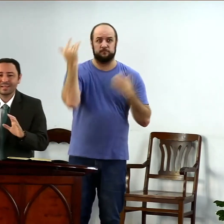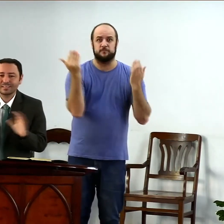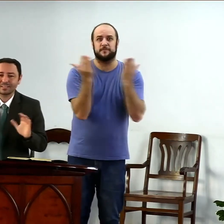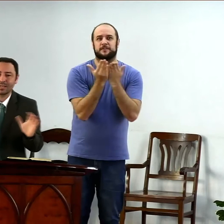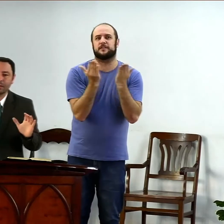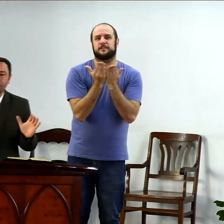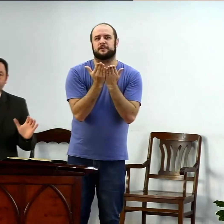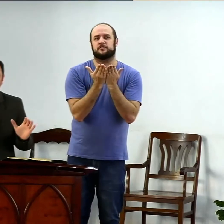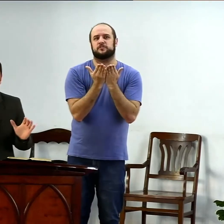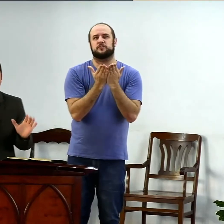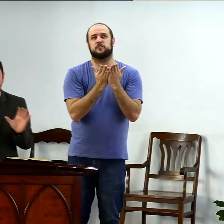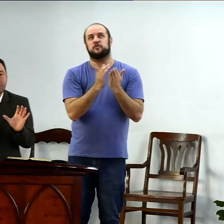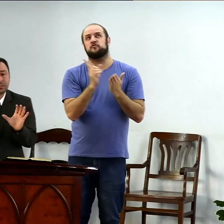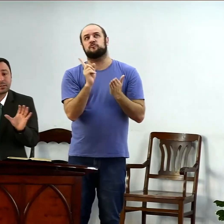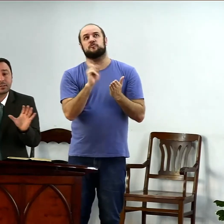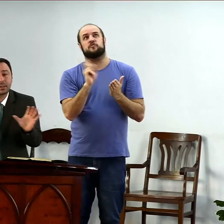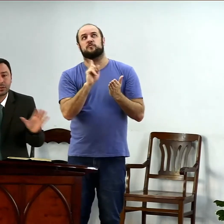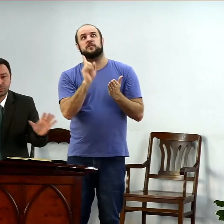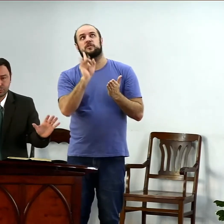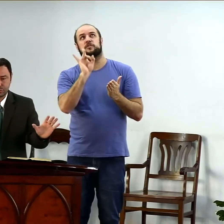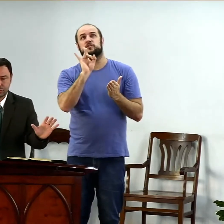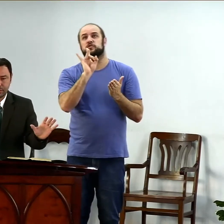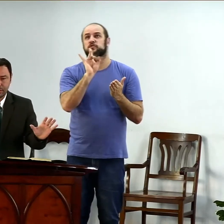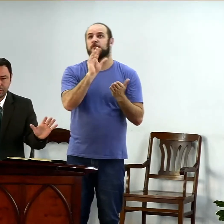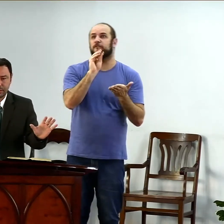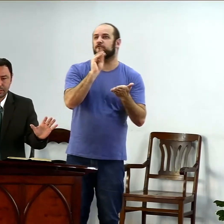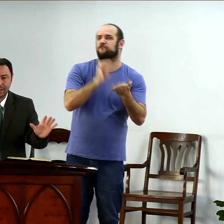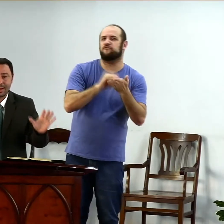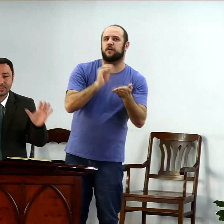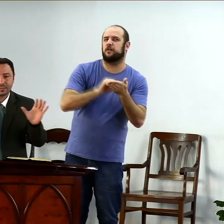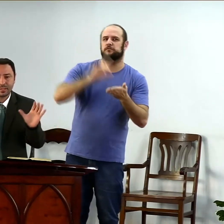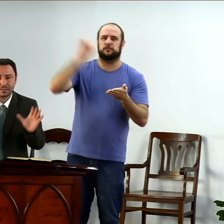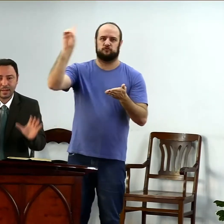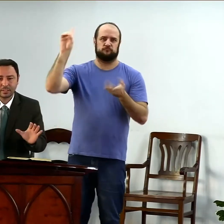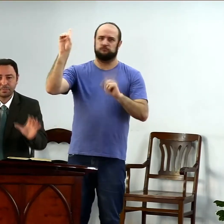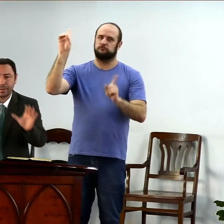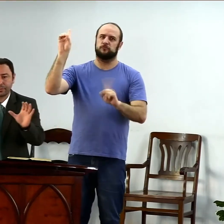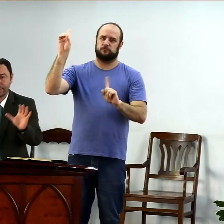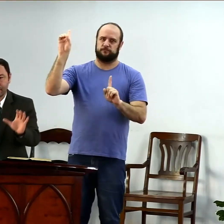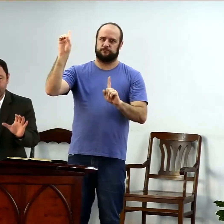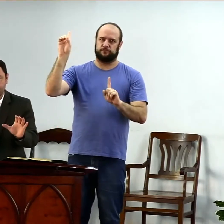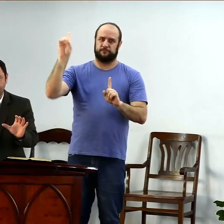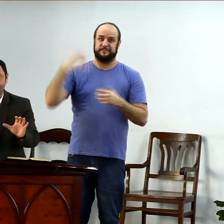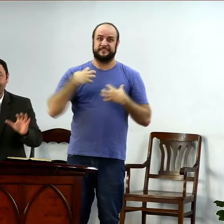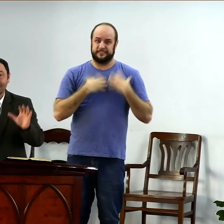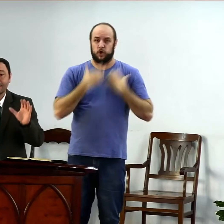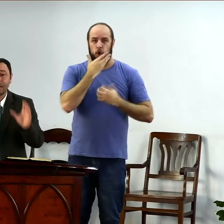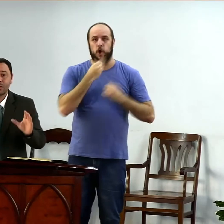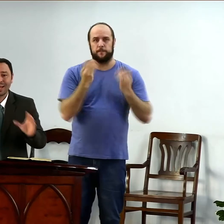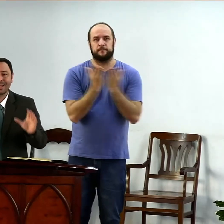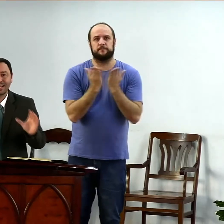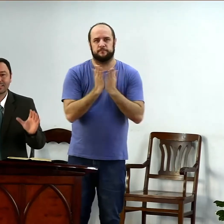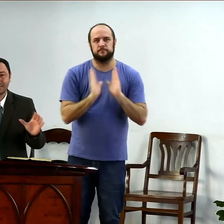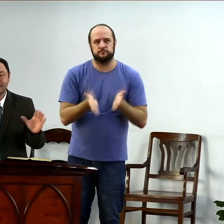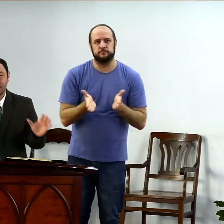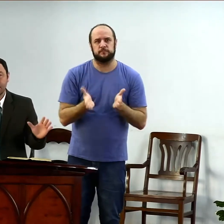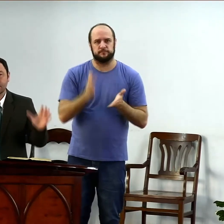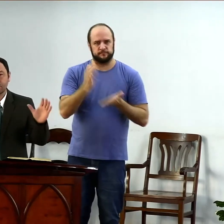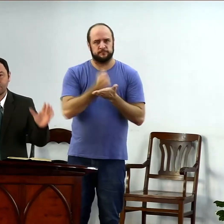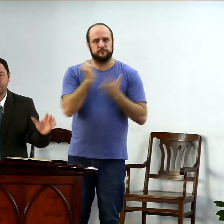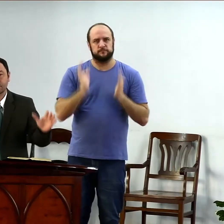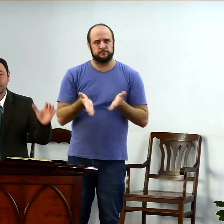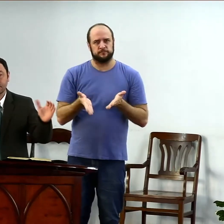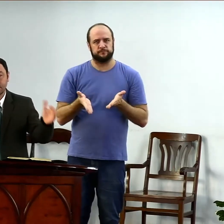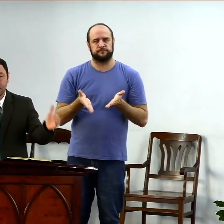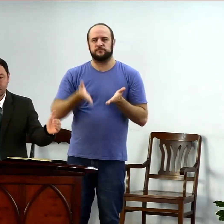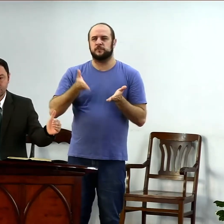não é necessariamente uma falta de Deus. A ansiedade para o crente não é necessariamente